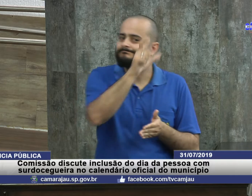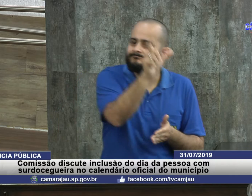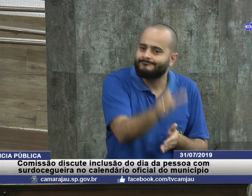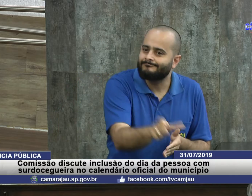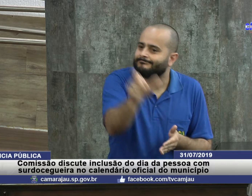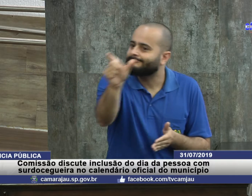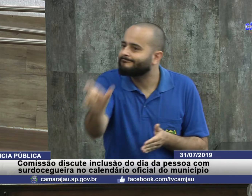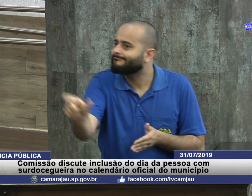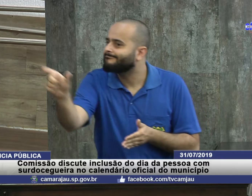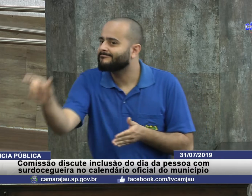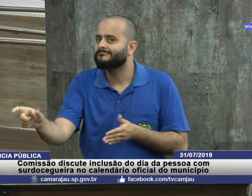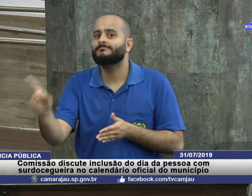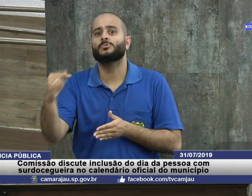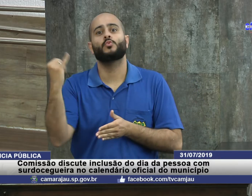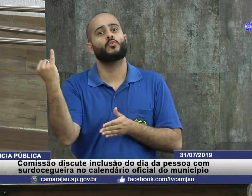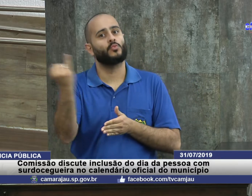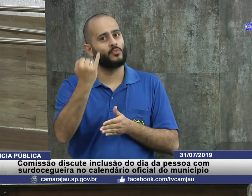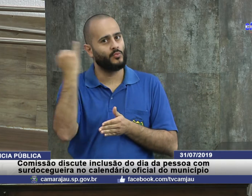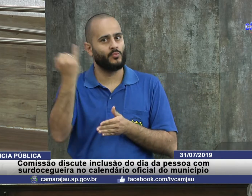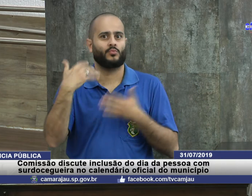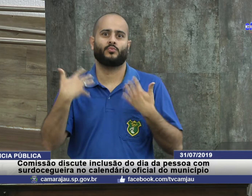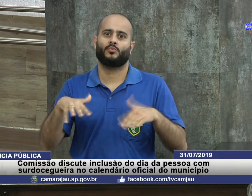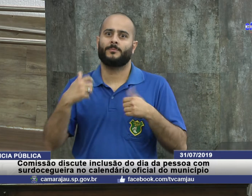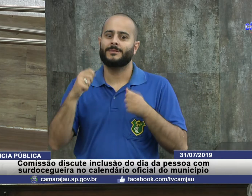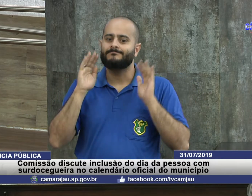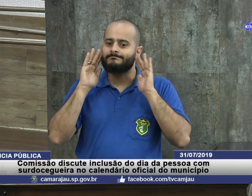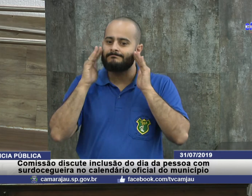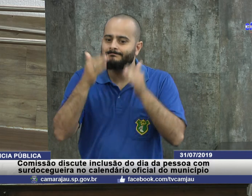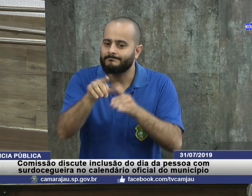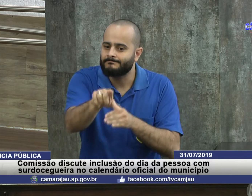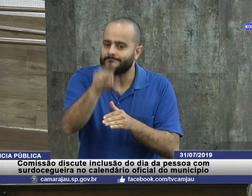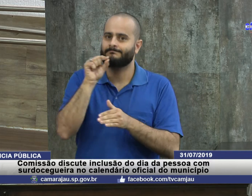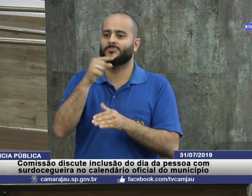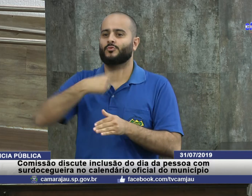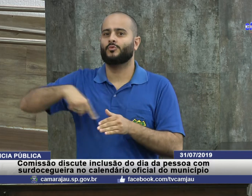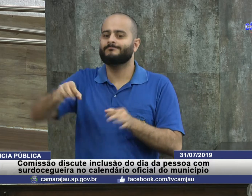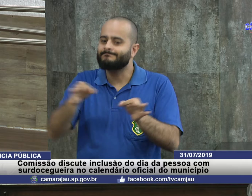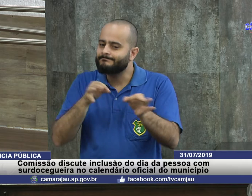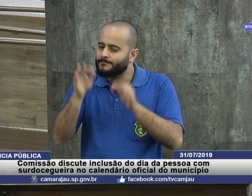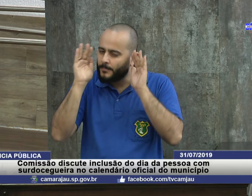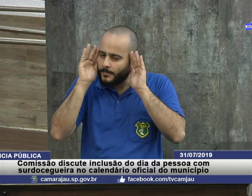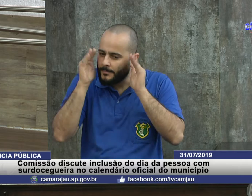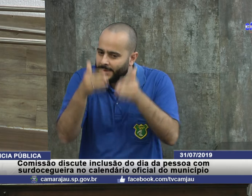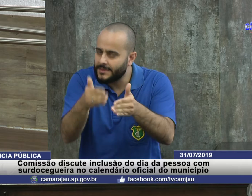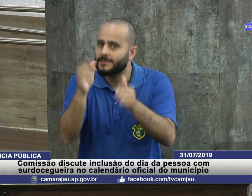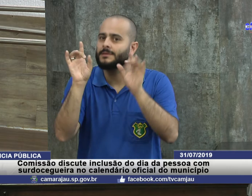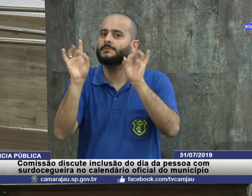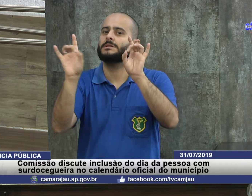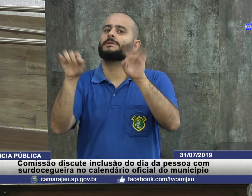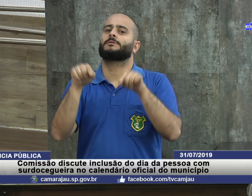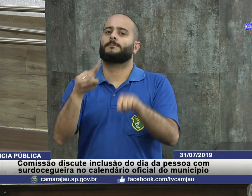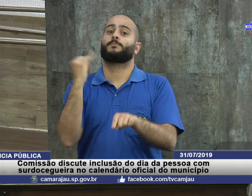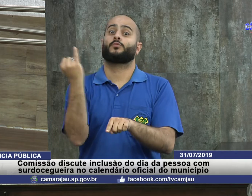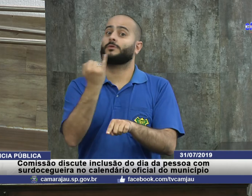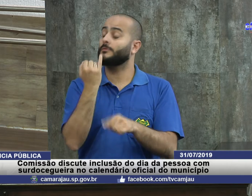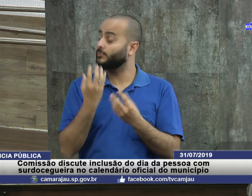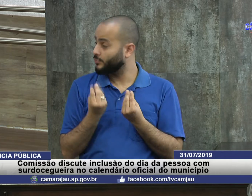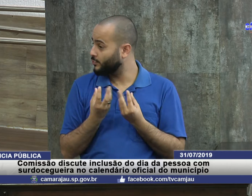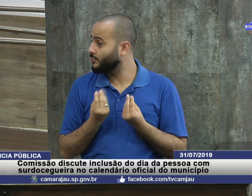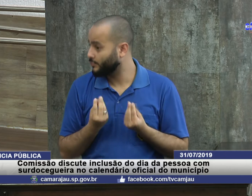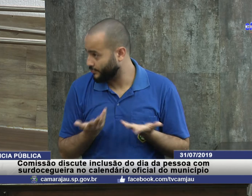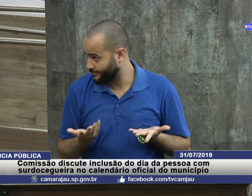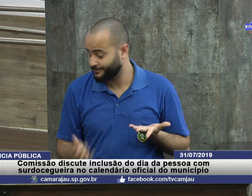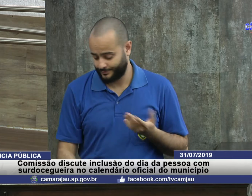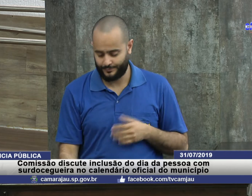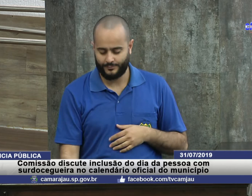utilizar Librastátil. Hoje vocês vão conhecer o André, que também está aqui. E, além disso, você tem outras mil possibilidades de desenvolvimento